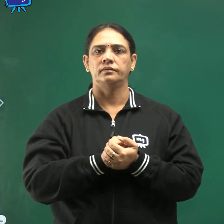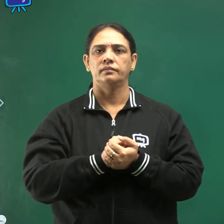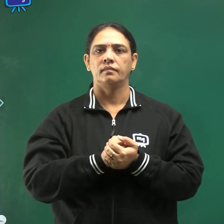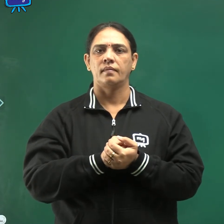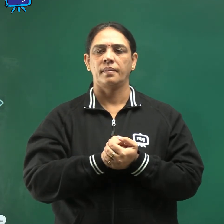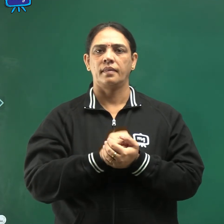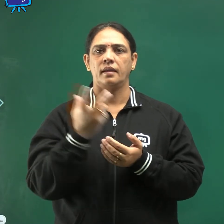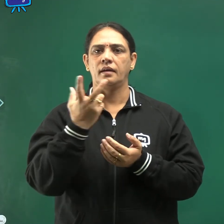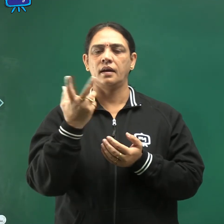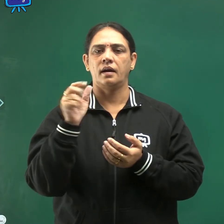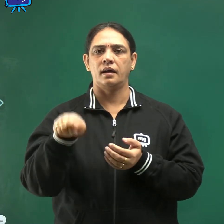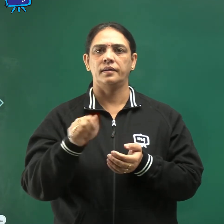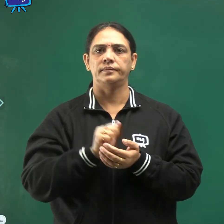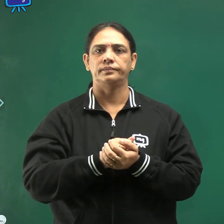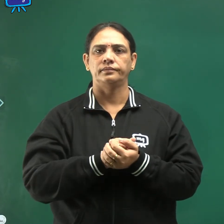कितना है,